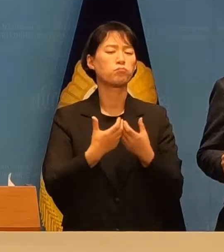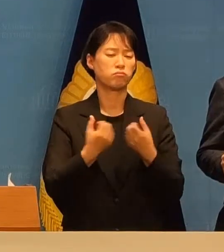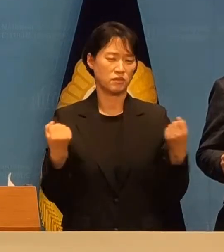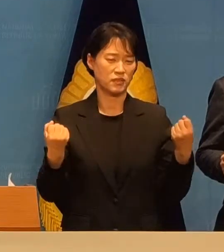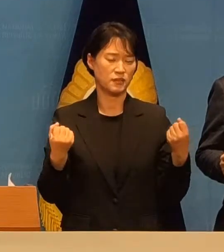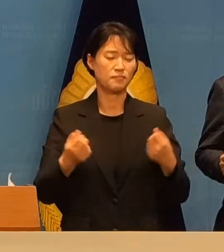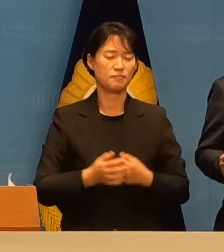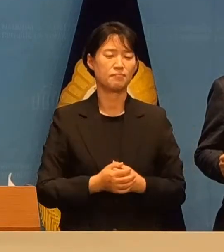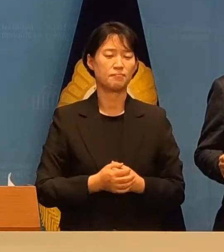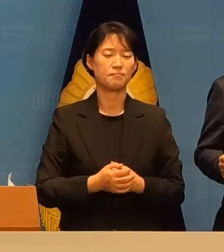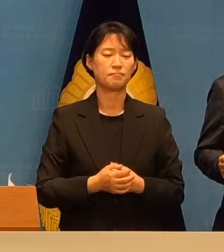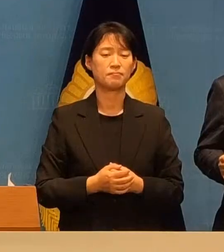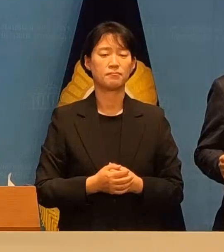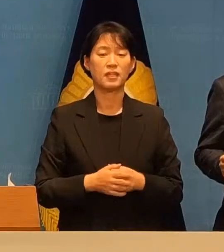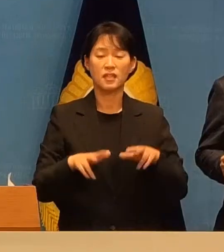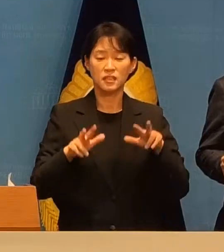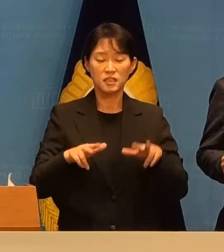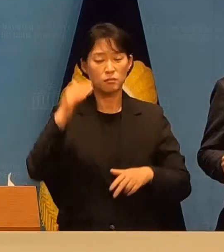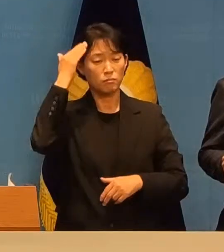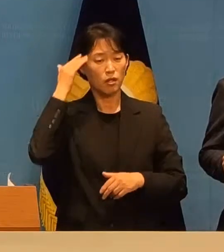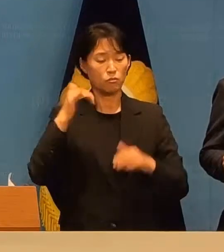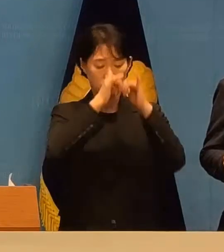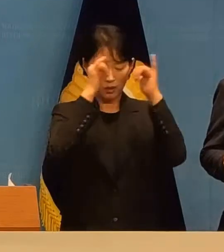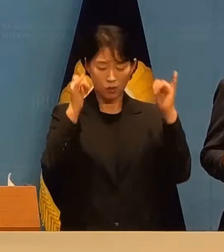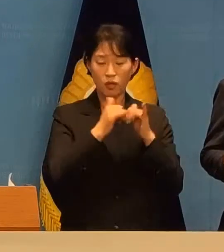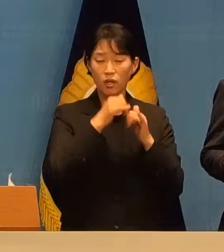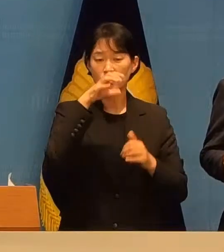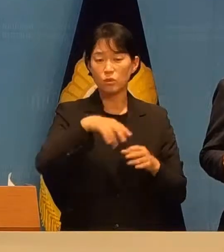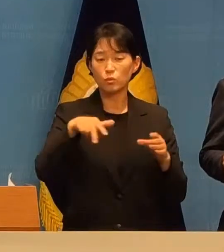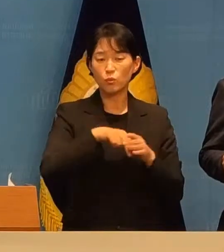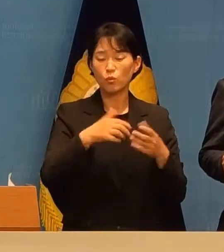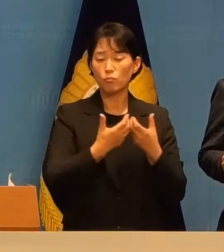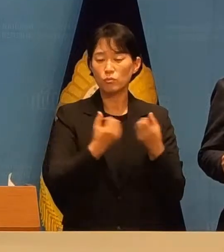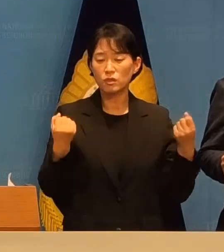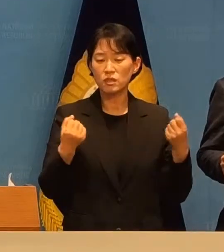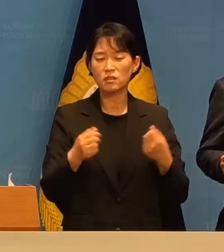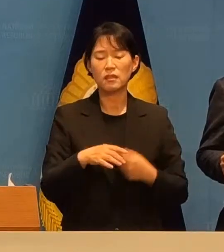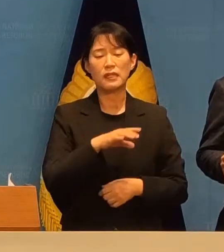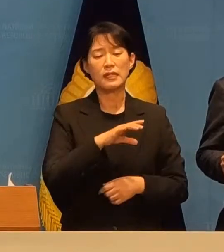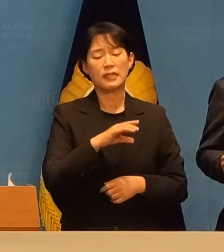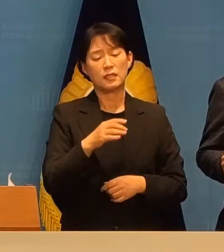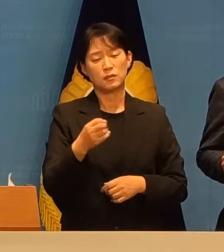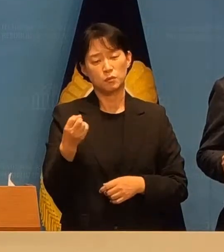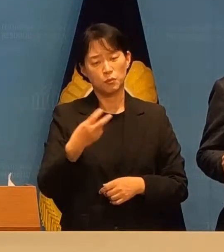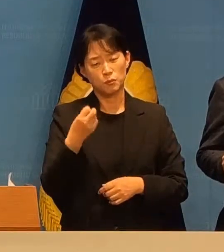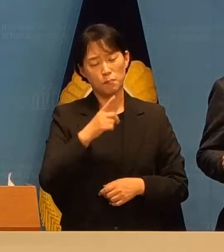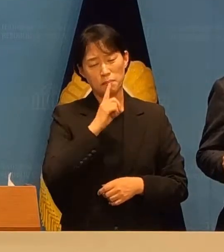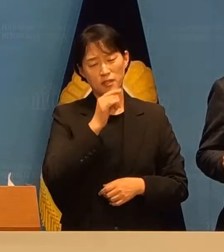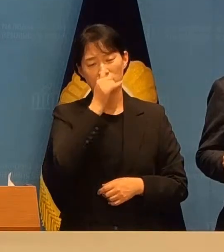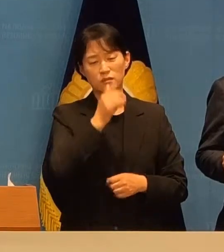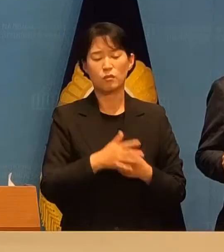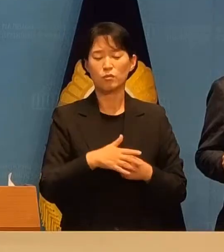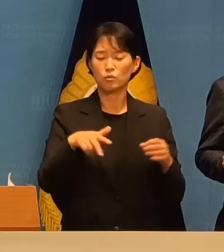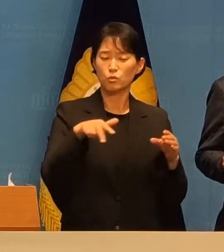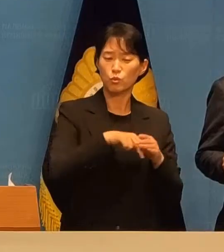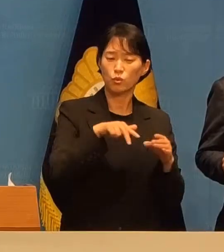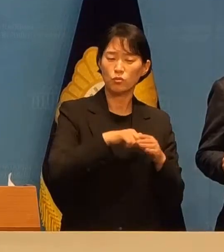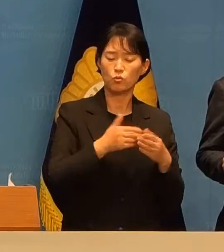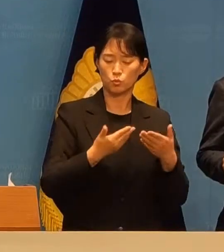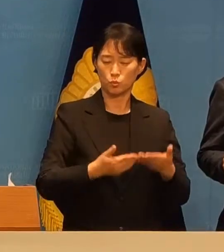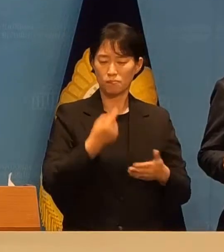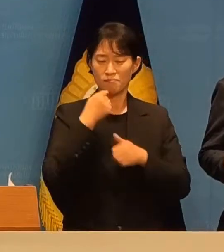분리입니다. 지금 한국 사회에서 종교 분리는 종종 이런 말로 번역됩니다. 종교는 조용히